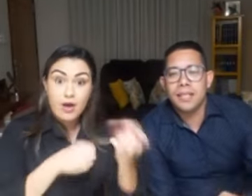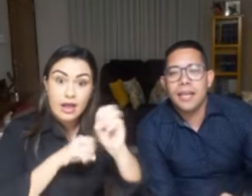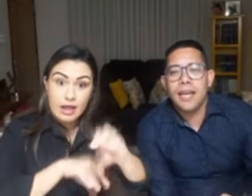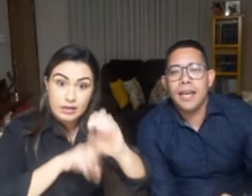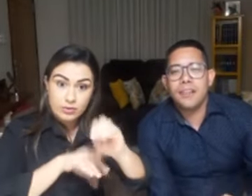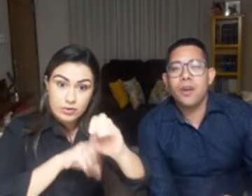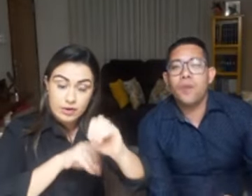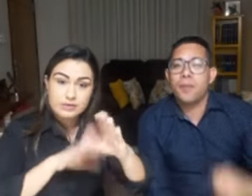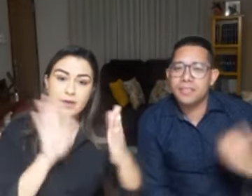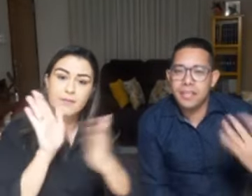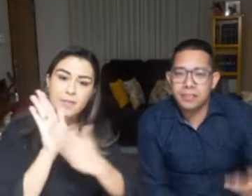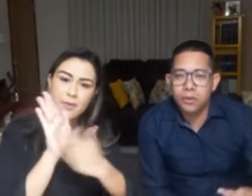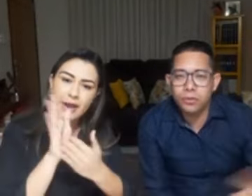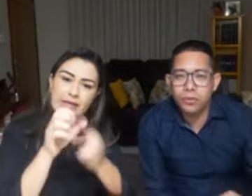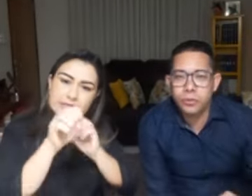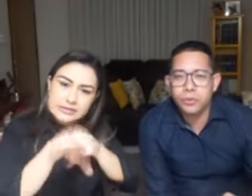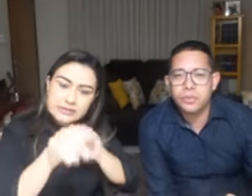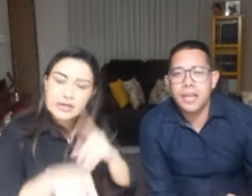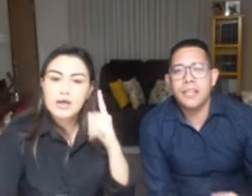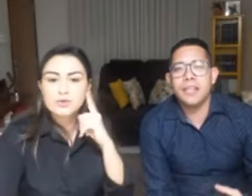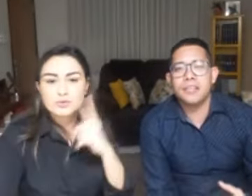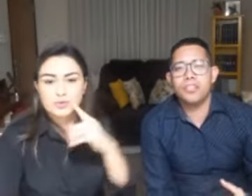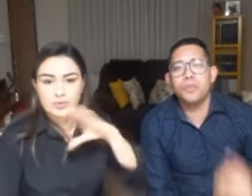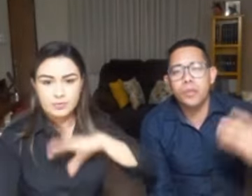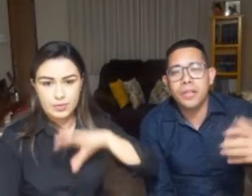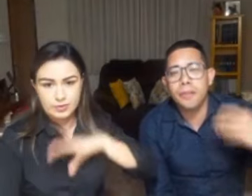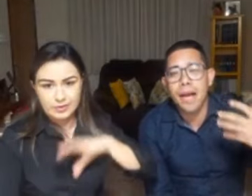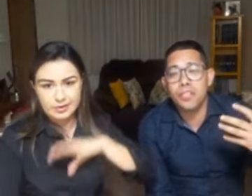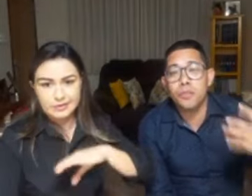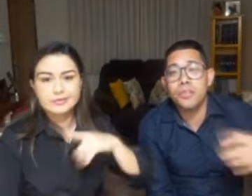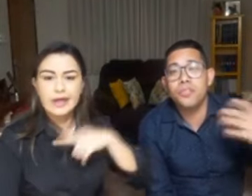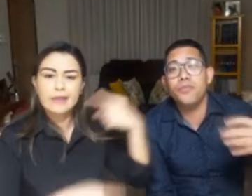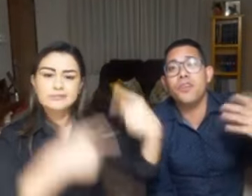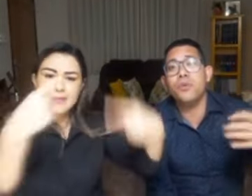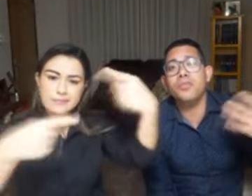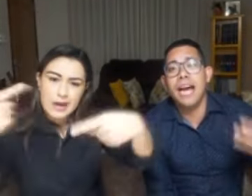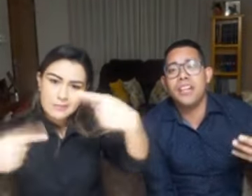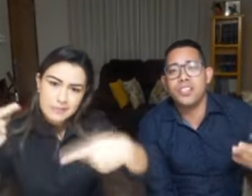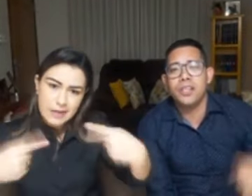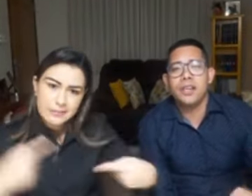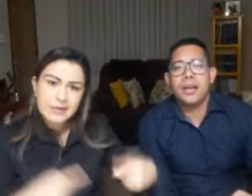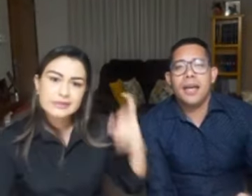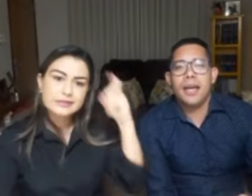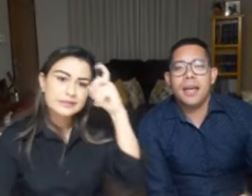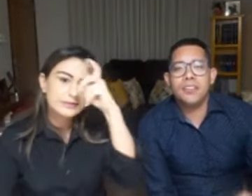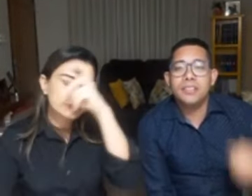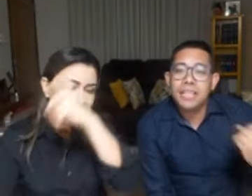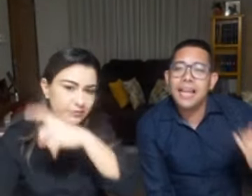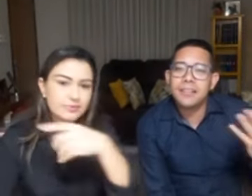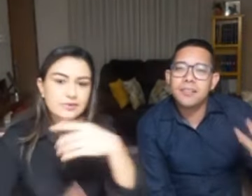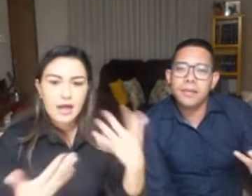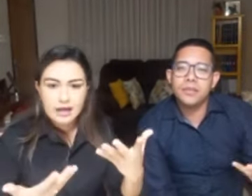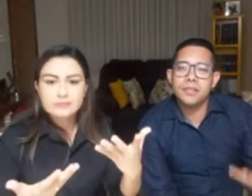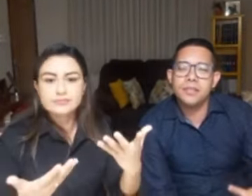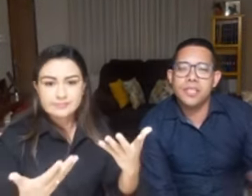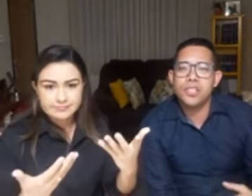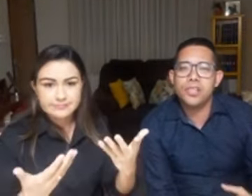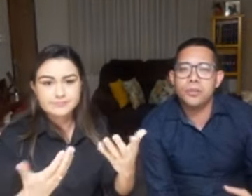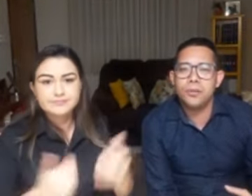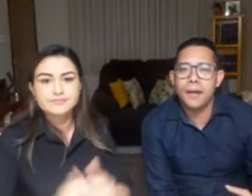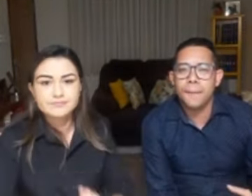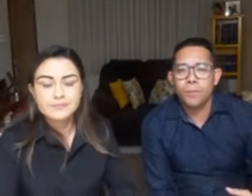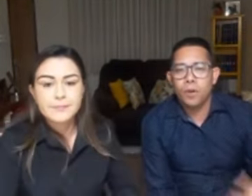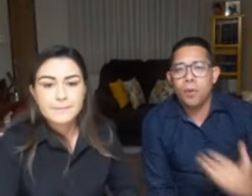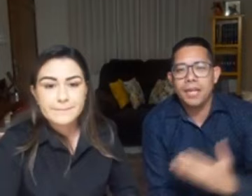propostas de alfabetização dos surdos, que ainda existe muito debate, muitas dificuldades de esclarecimento nesse